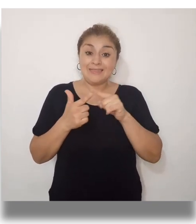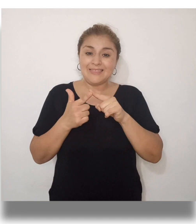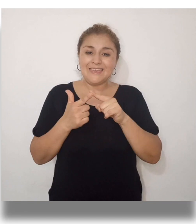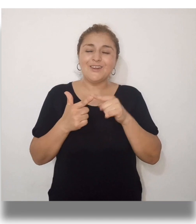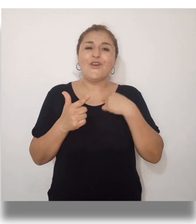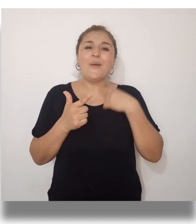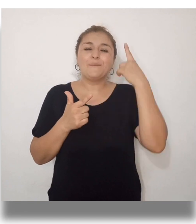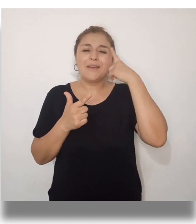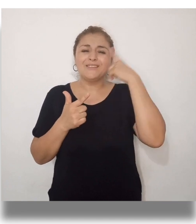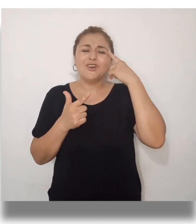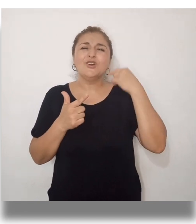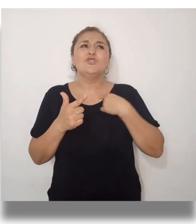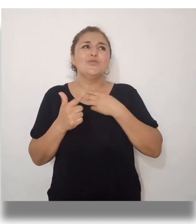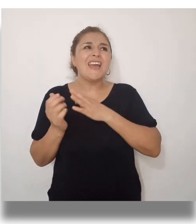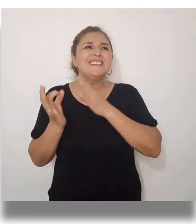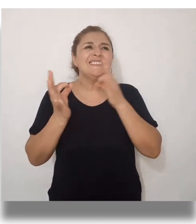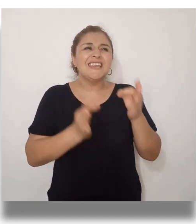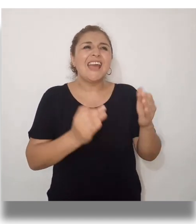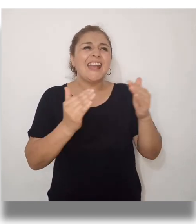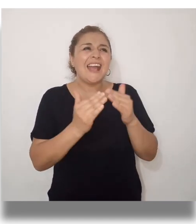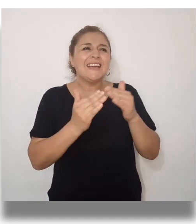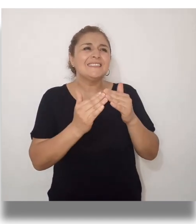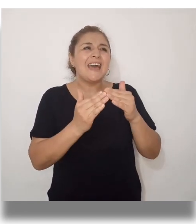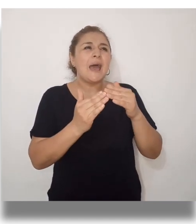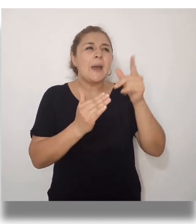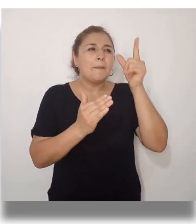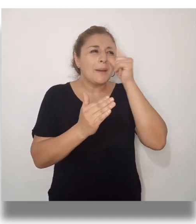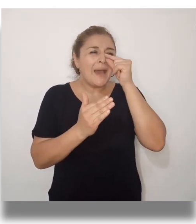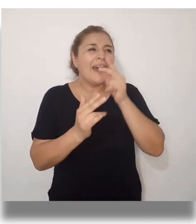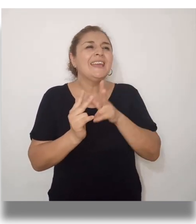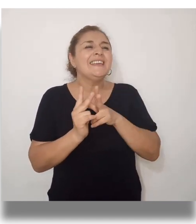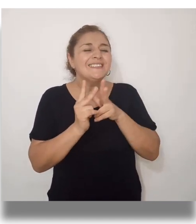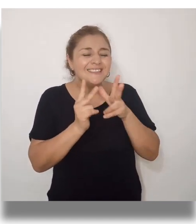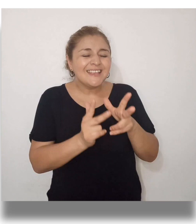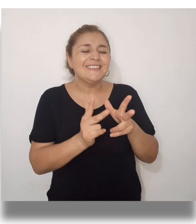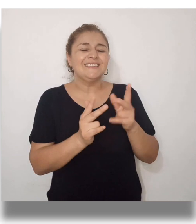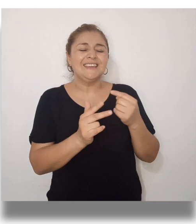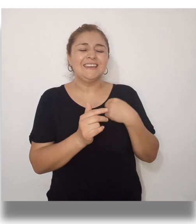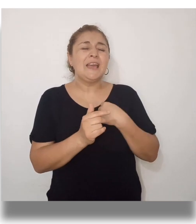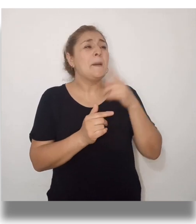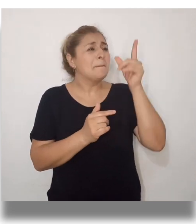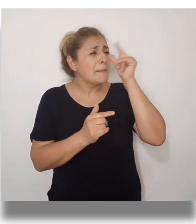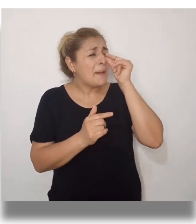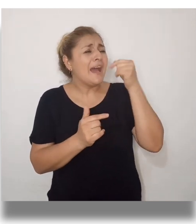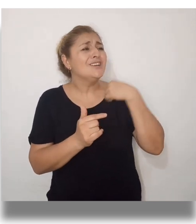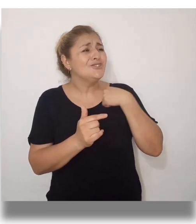voy a llegar a la casa de mi padre y le voy a decir papá